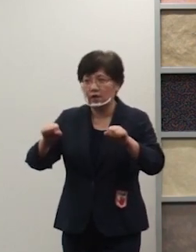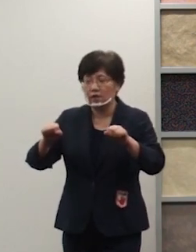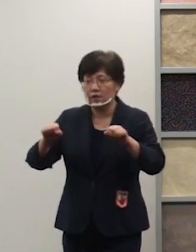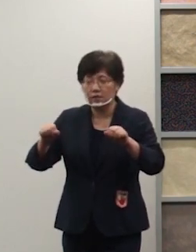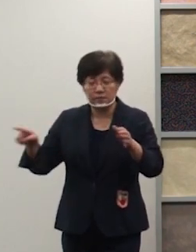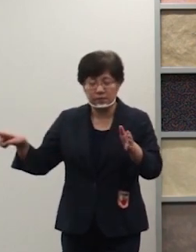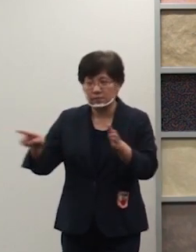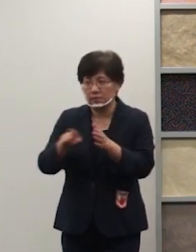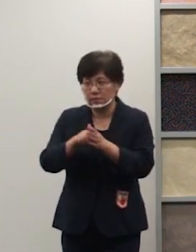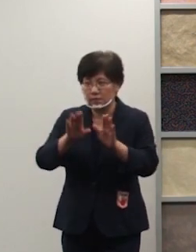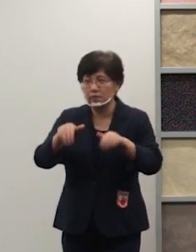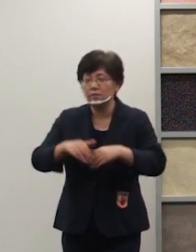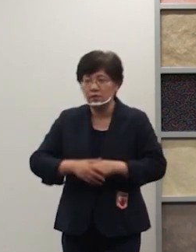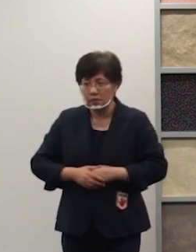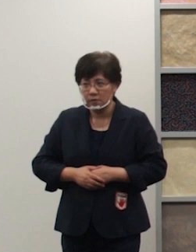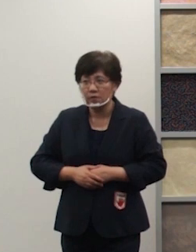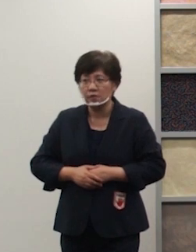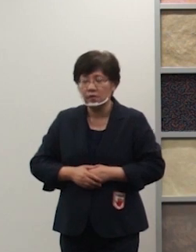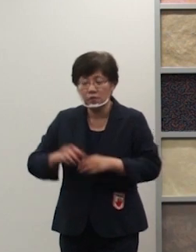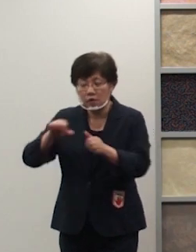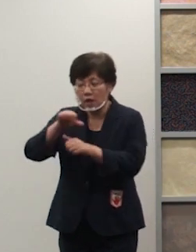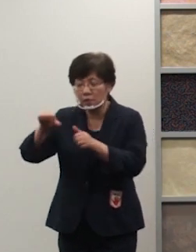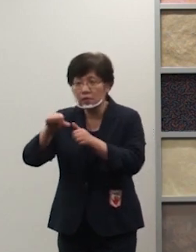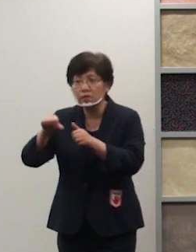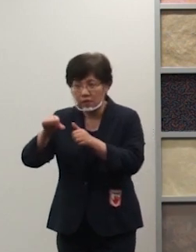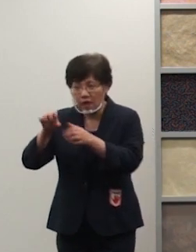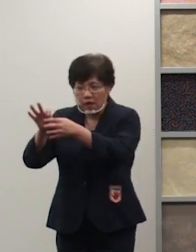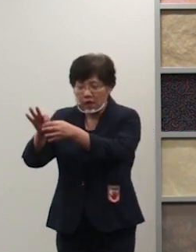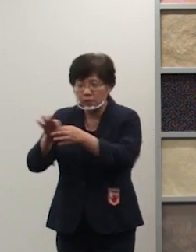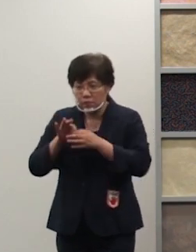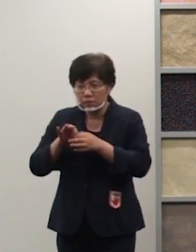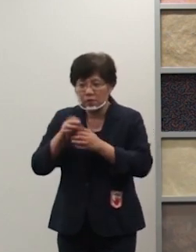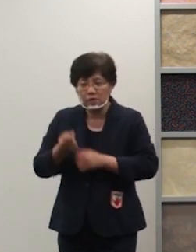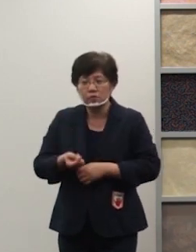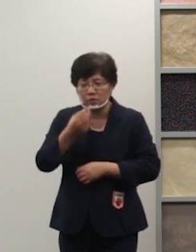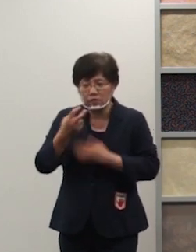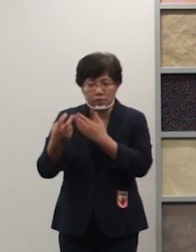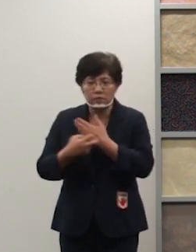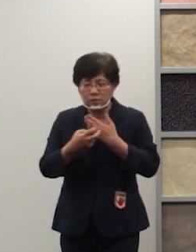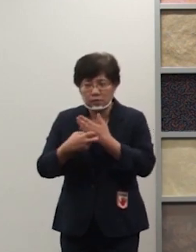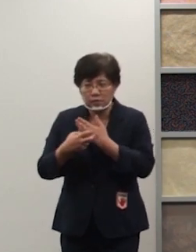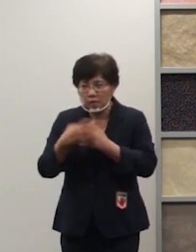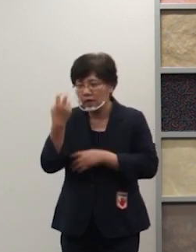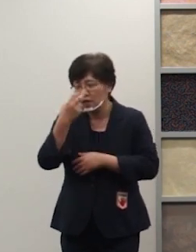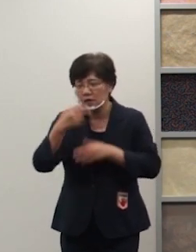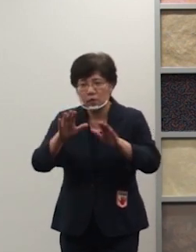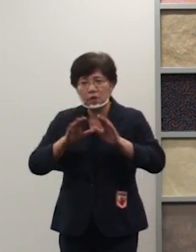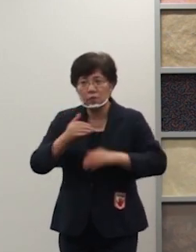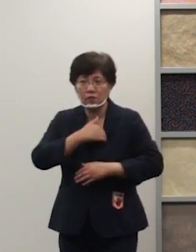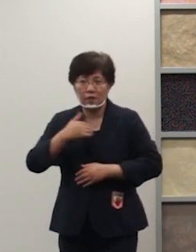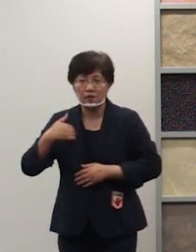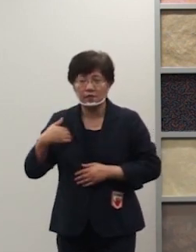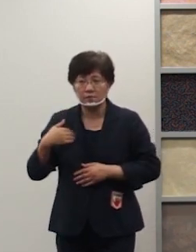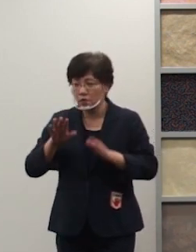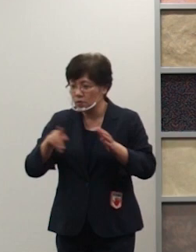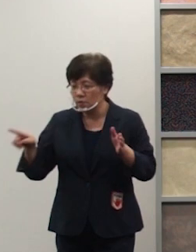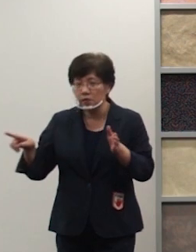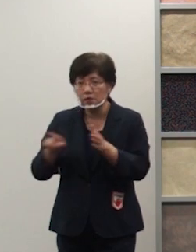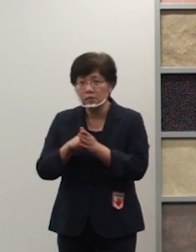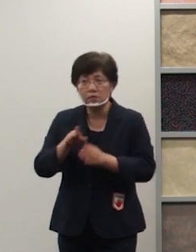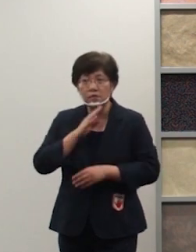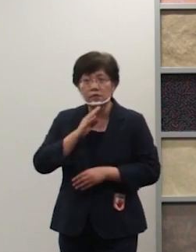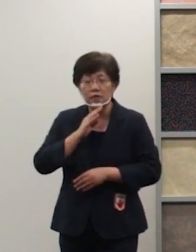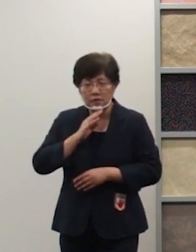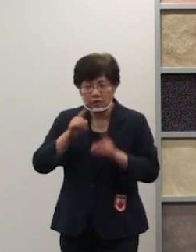で連絡というか接触の連絡があった方には PCR 受けられるようにするということでやっていると思いますが、これまで実際にそういう形